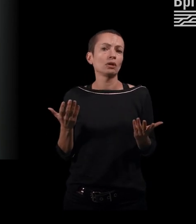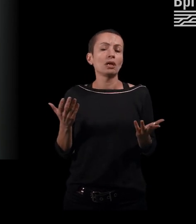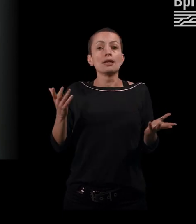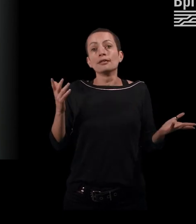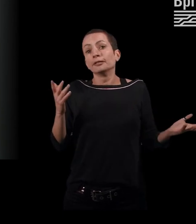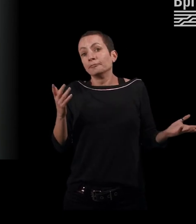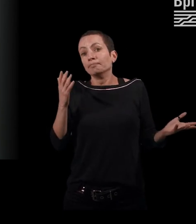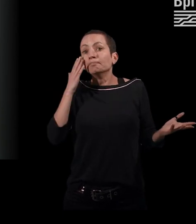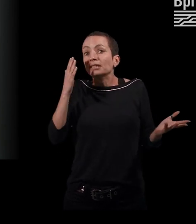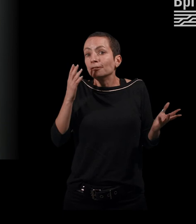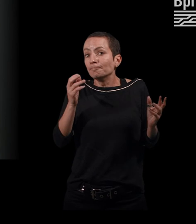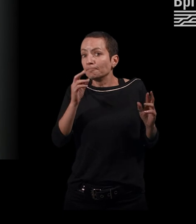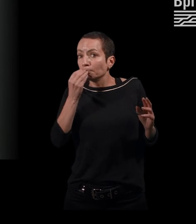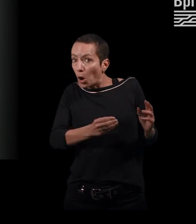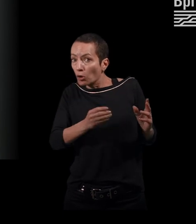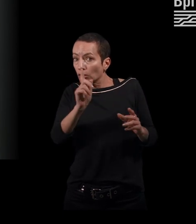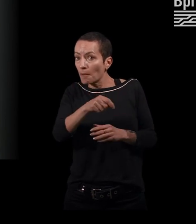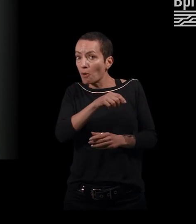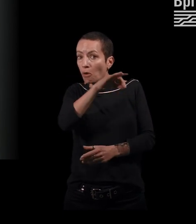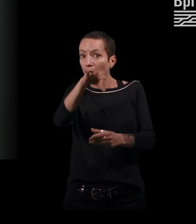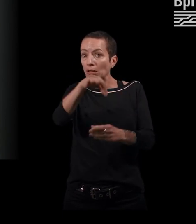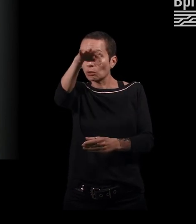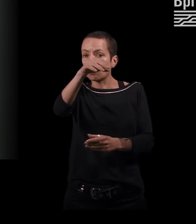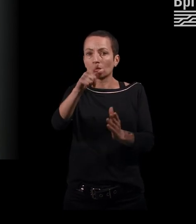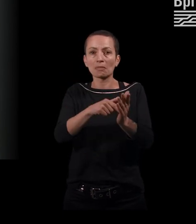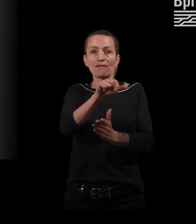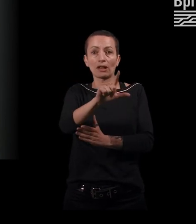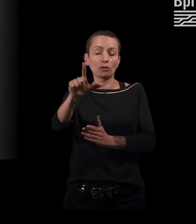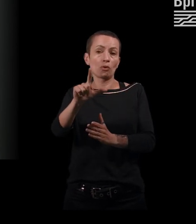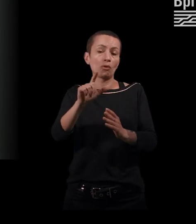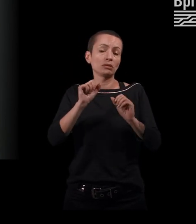Devrait, si tout va bien, y avoir des élections en 2022, des élections législatives.